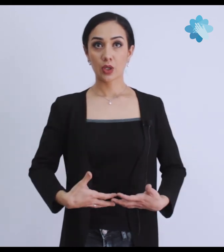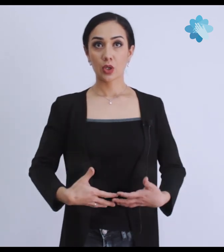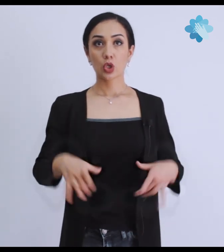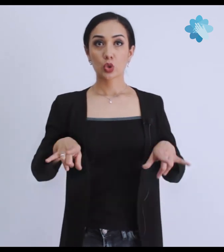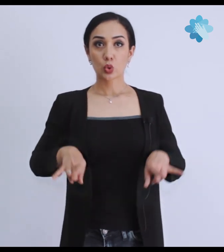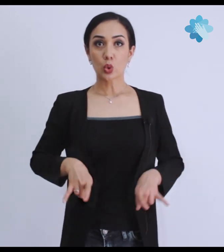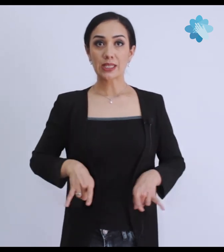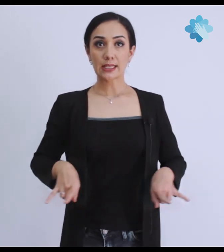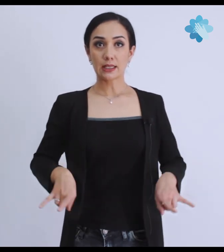трусы